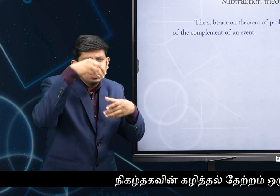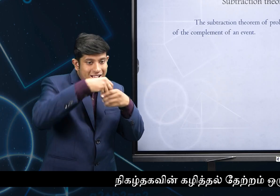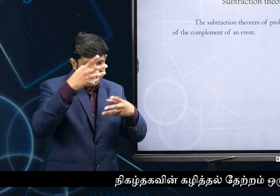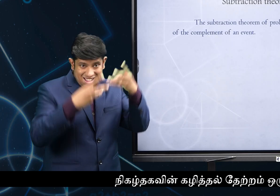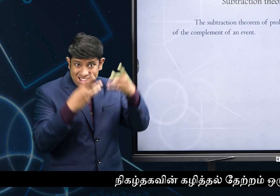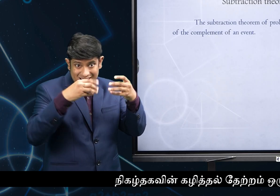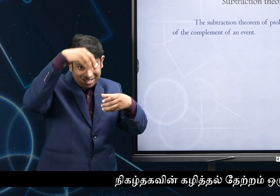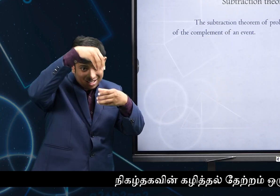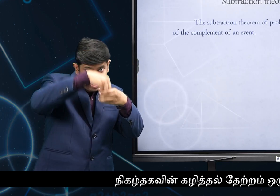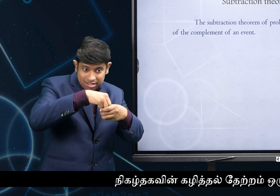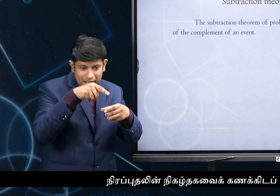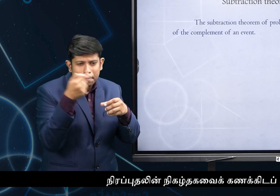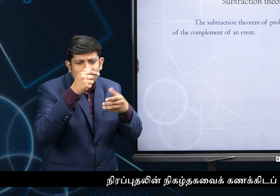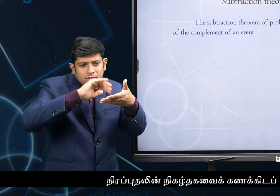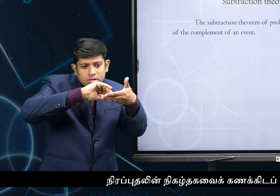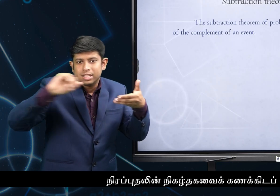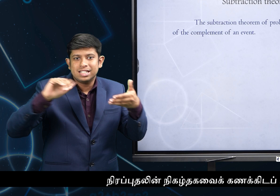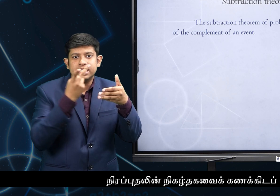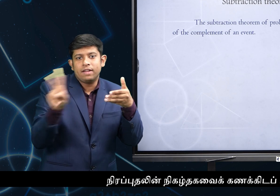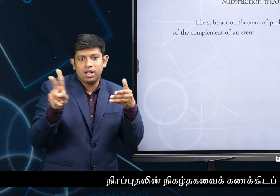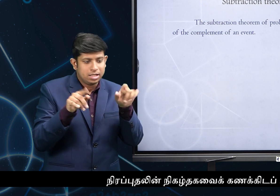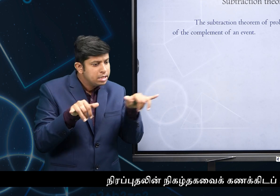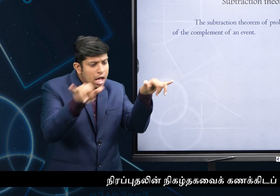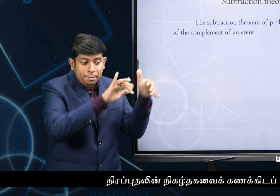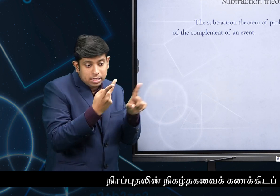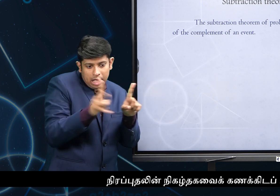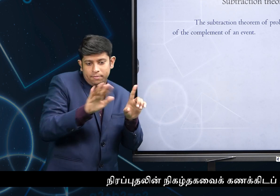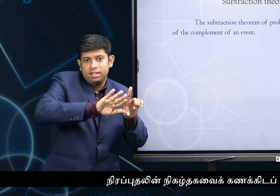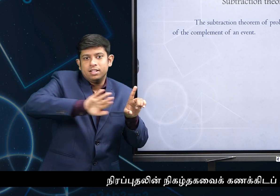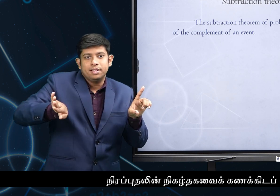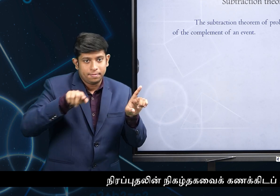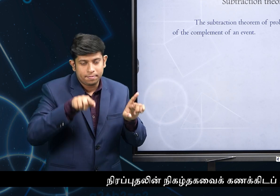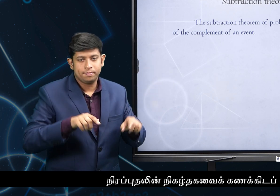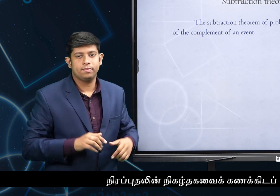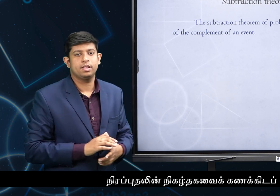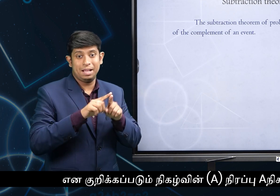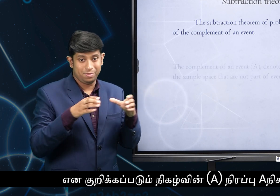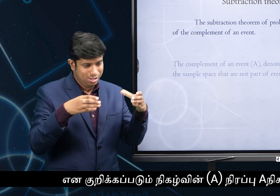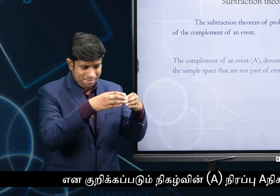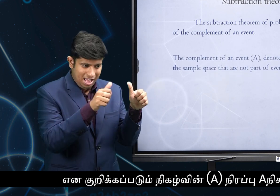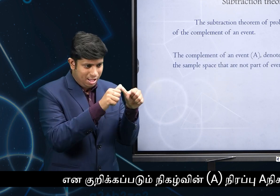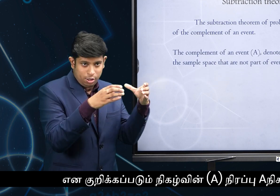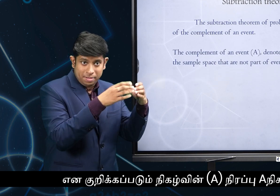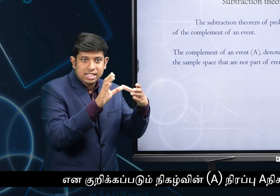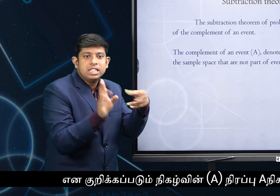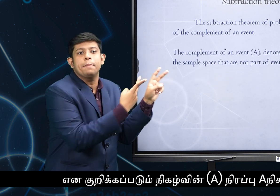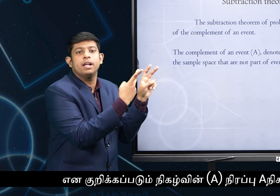கழித்தல் தேற்றம் நிகழ்வின் நிரப்புதலின் நிகழ்தகவை கணக்கிட பயன்படுத்துகிறது. நிகழ்வின் அடைப்புக்குறி ஏ